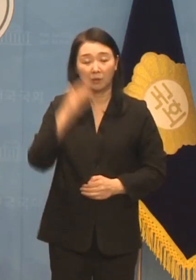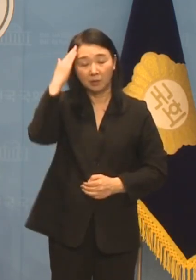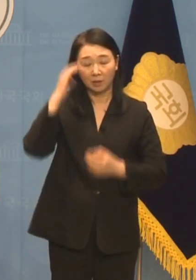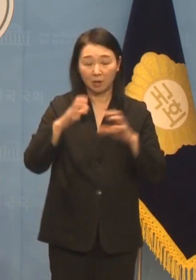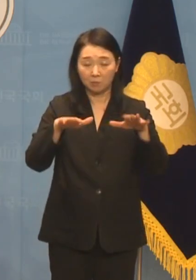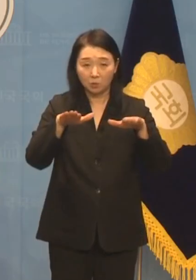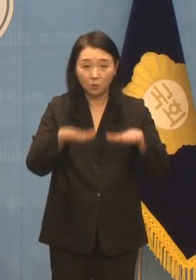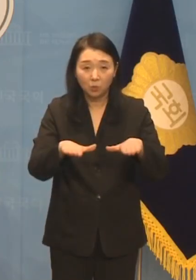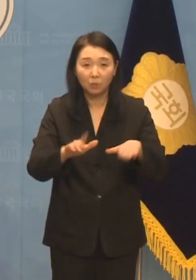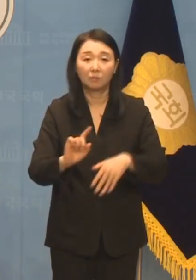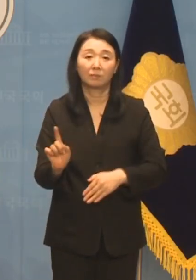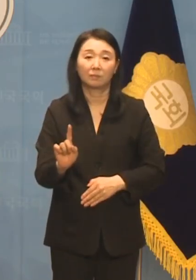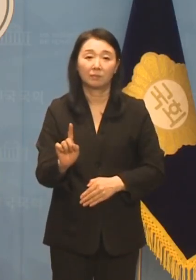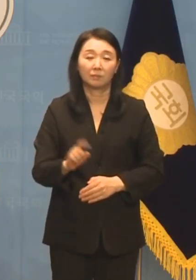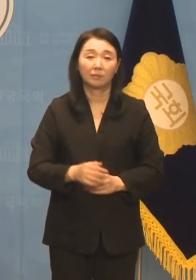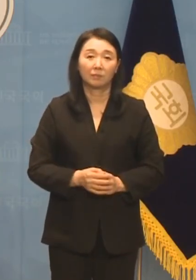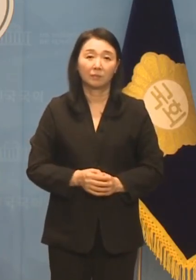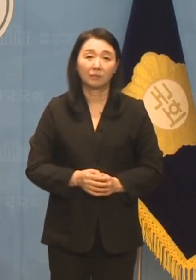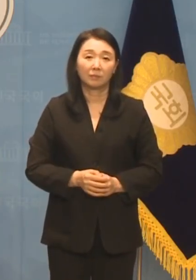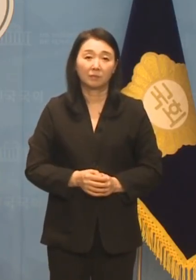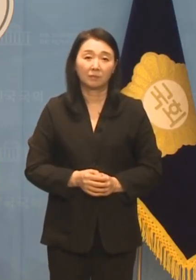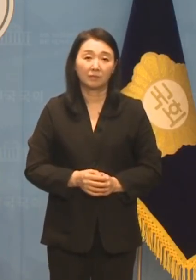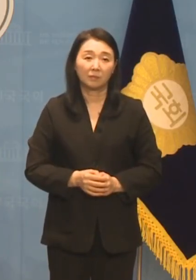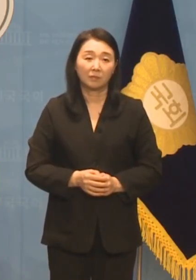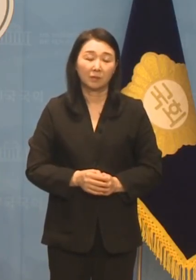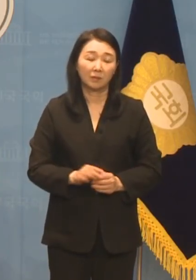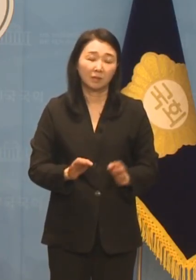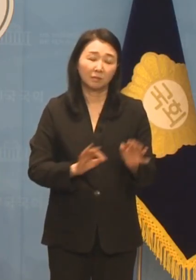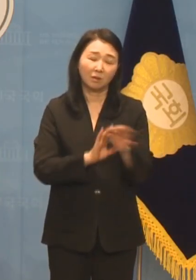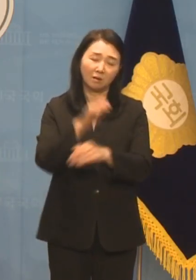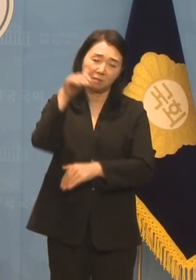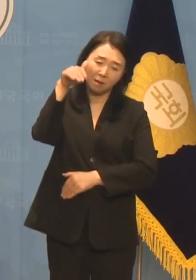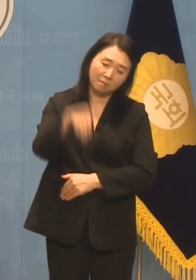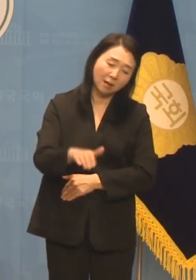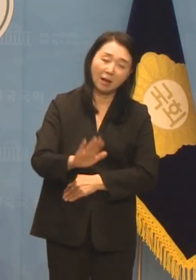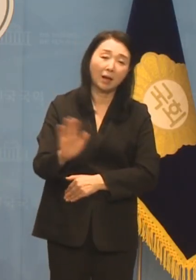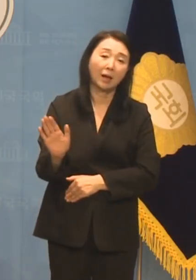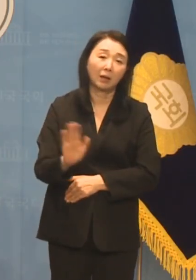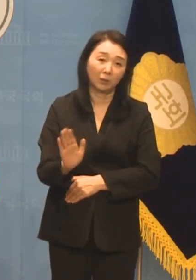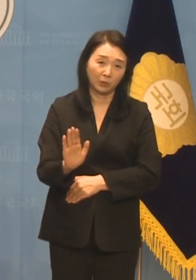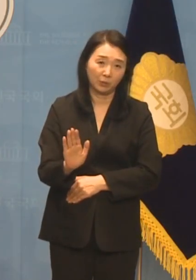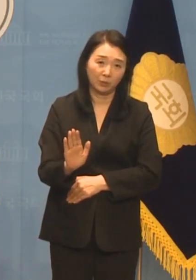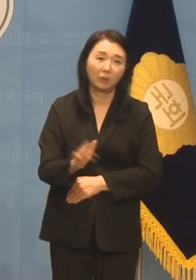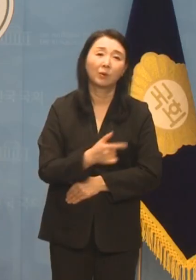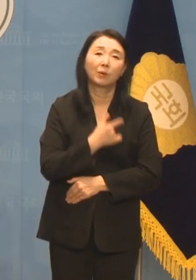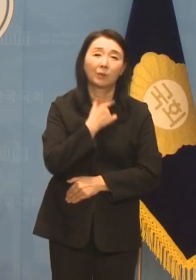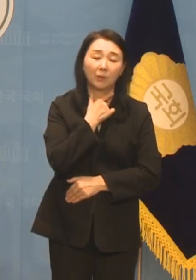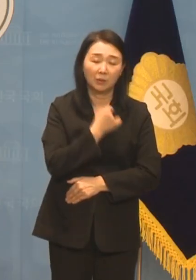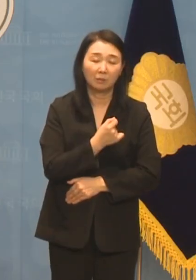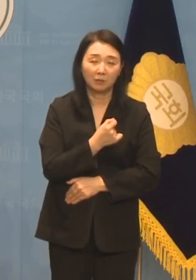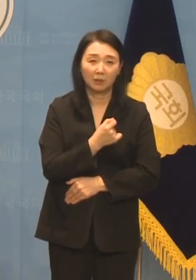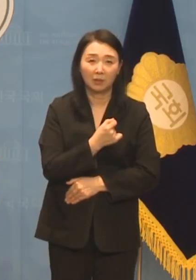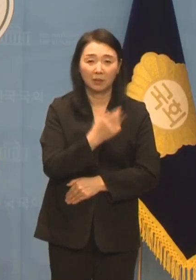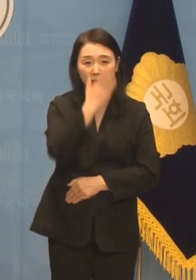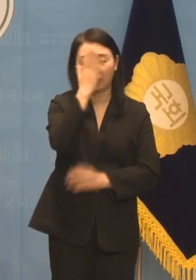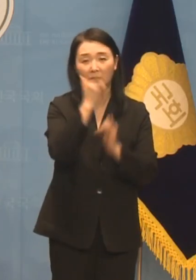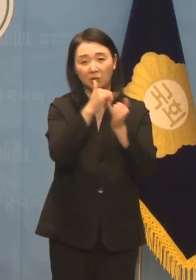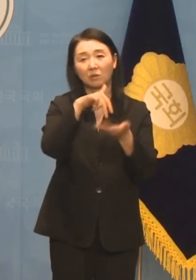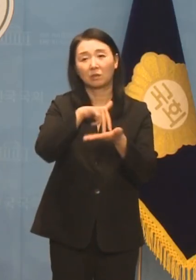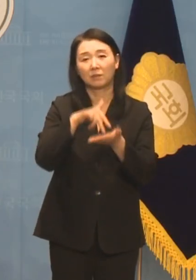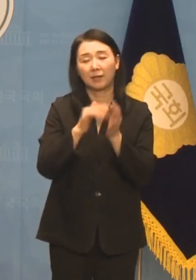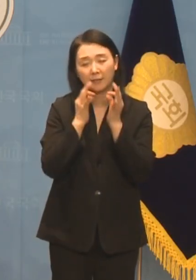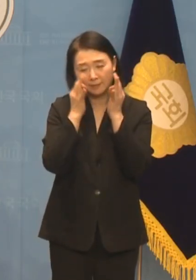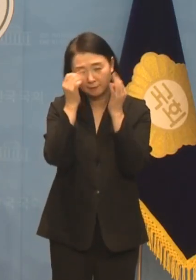대한민국의 오늘이 내리막길만 앞둔 정점이 아니기를 미래 세대로서